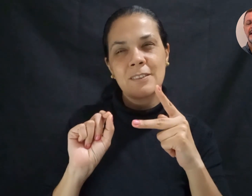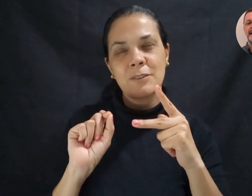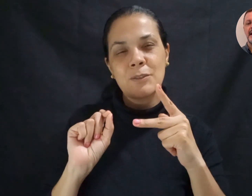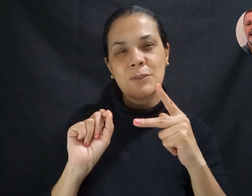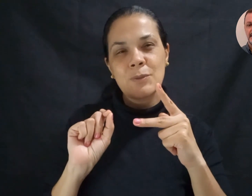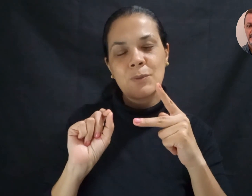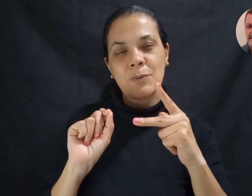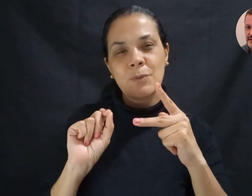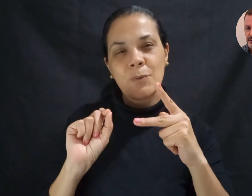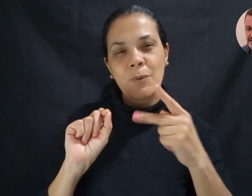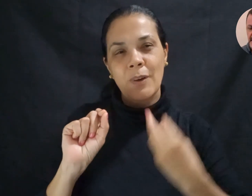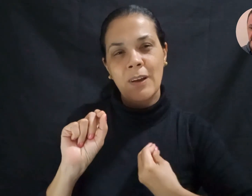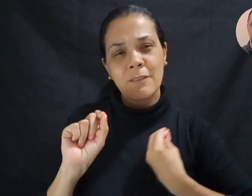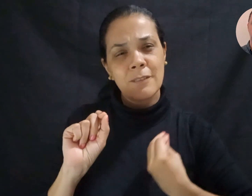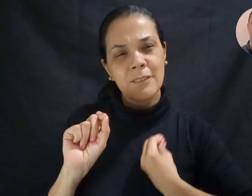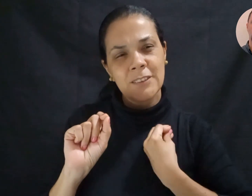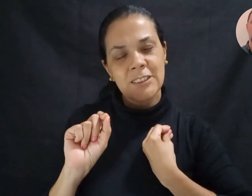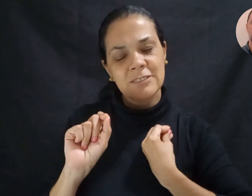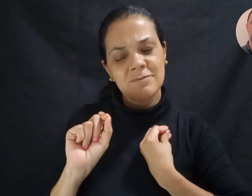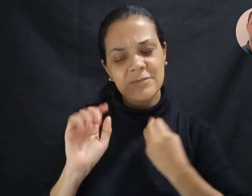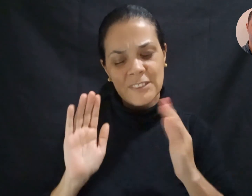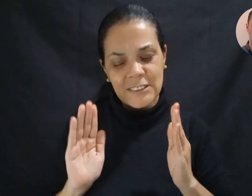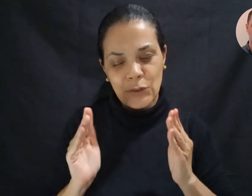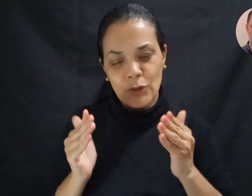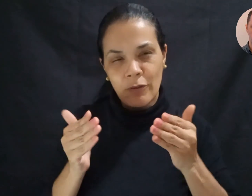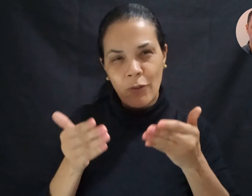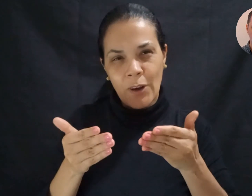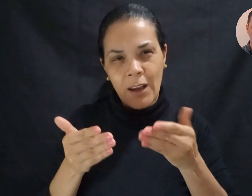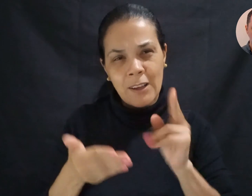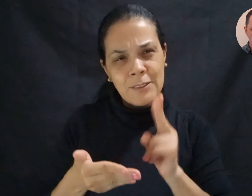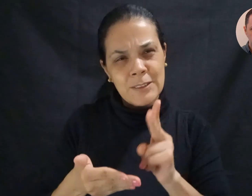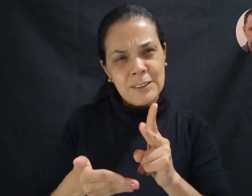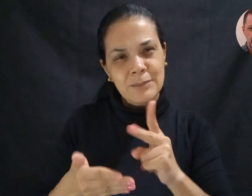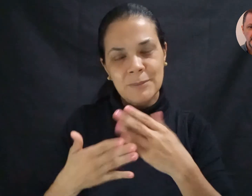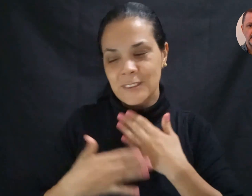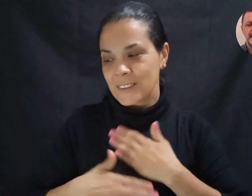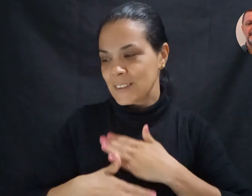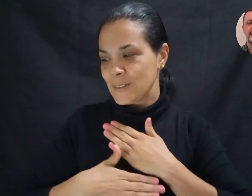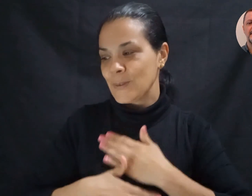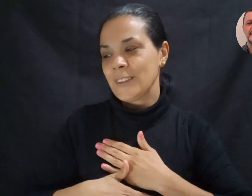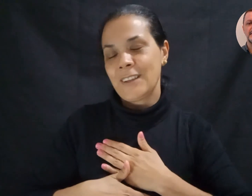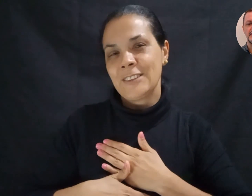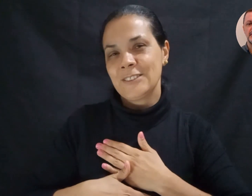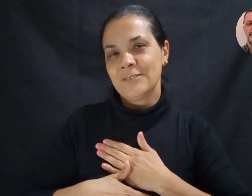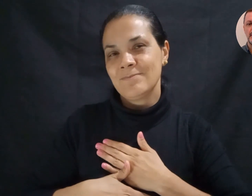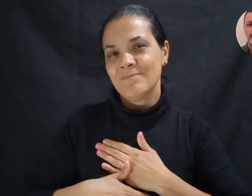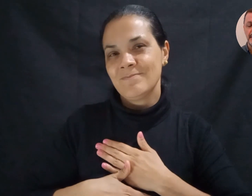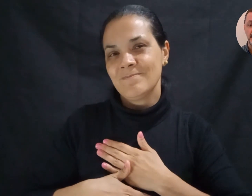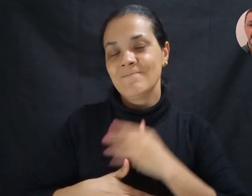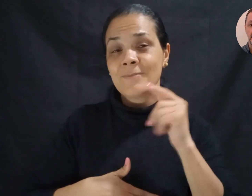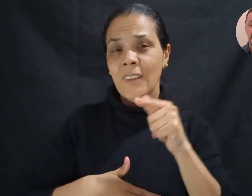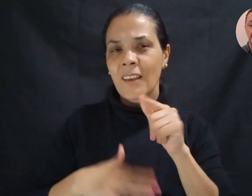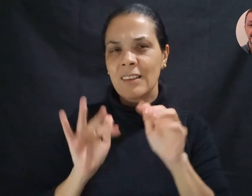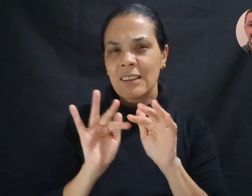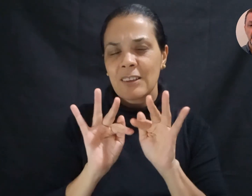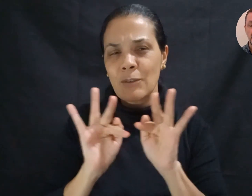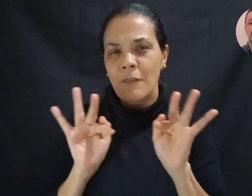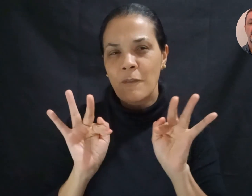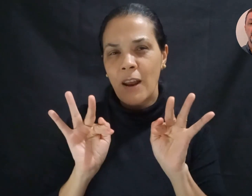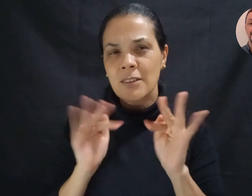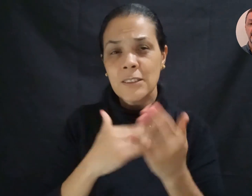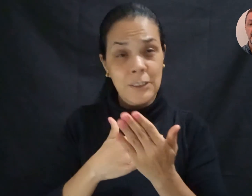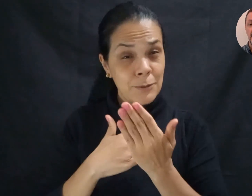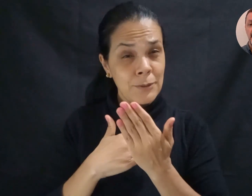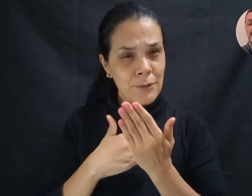da primeira carta aos Tessalonicenses, capítulo 4, versículo 11, e esse trechinho nos leva a refletir sobre como a tranquilidade,